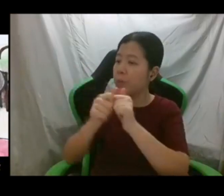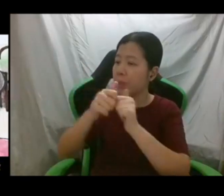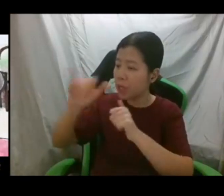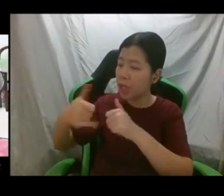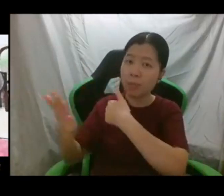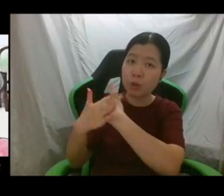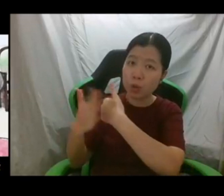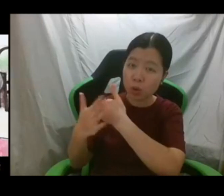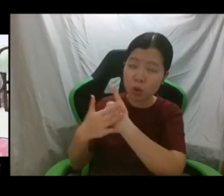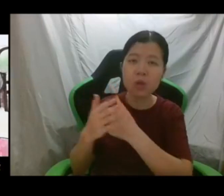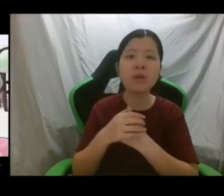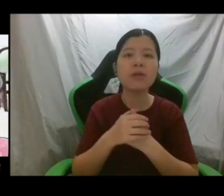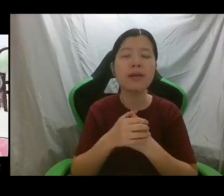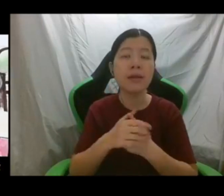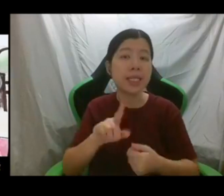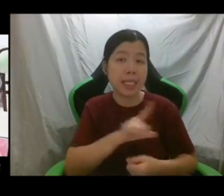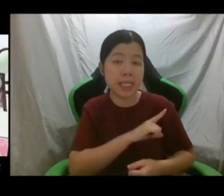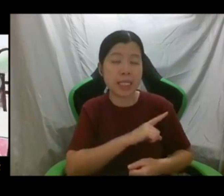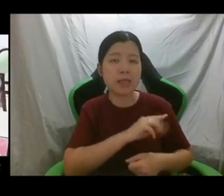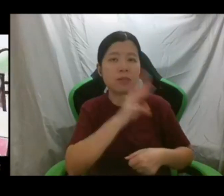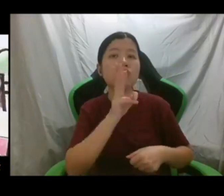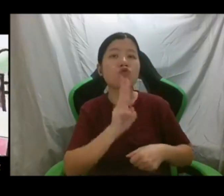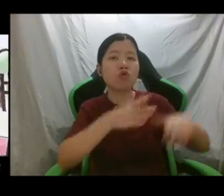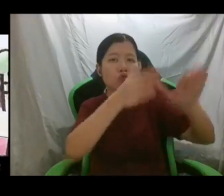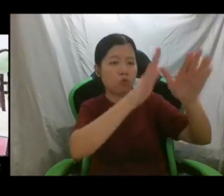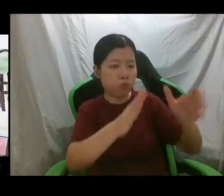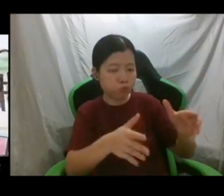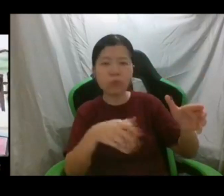手，自己就跑去水缸度。